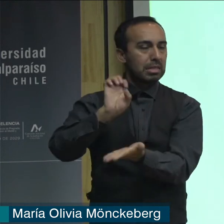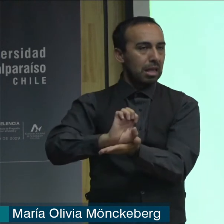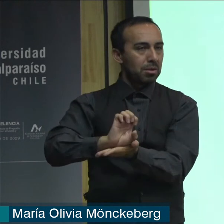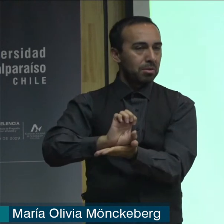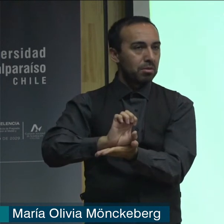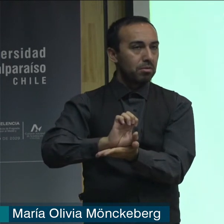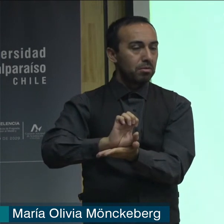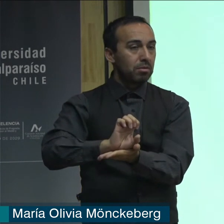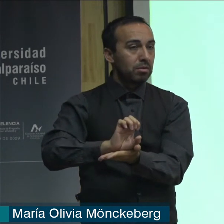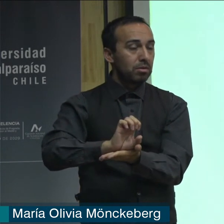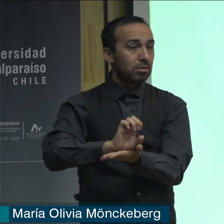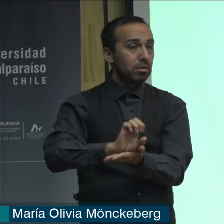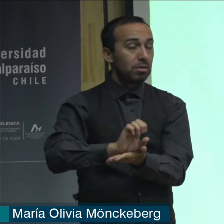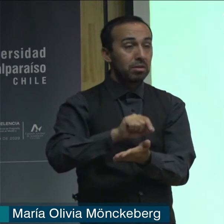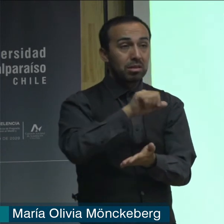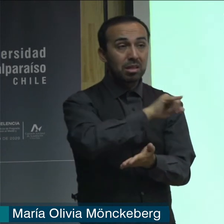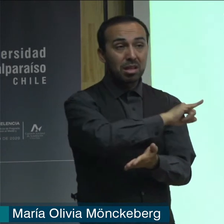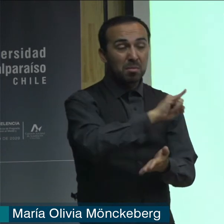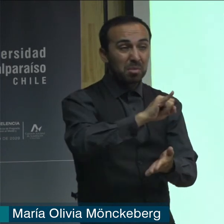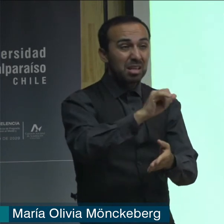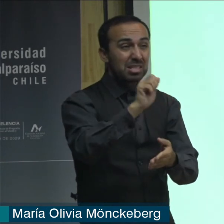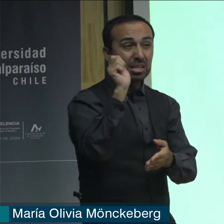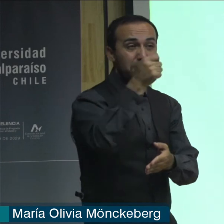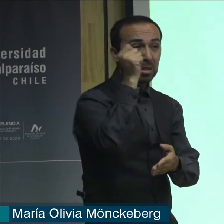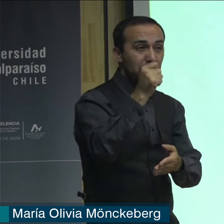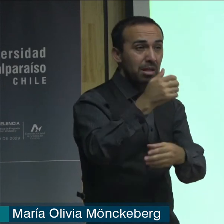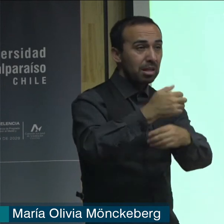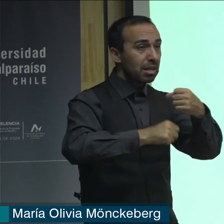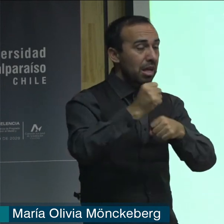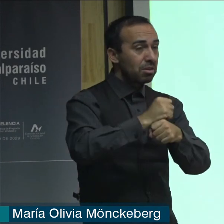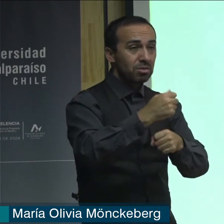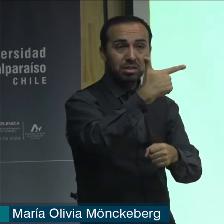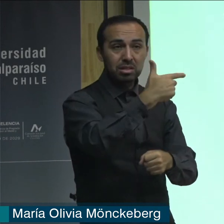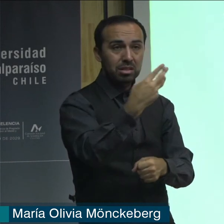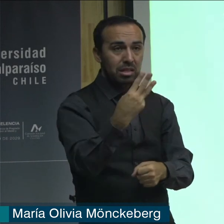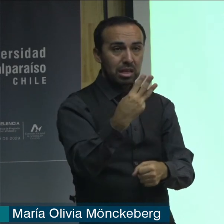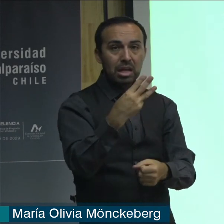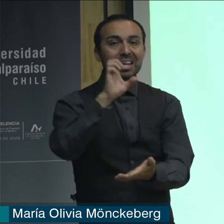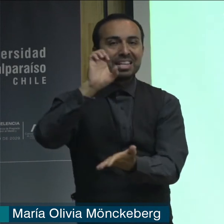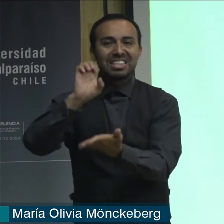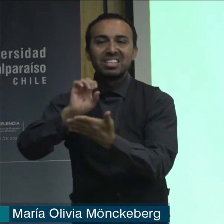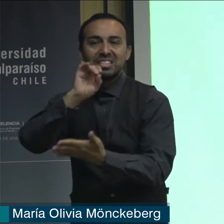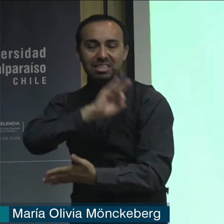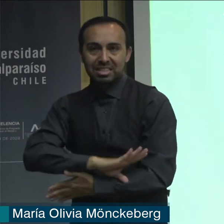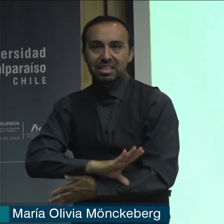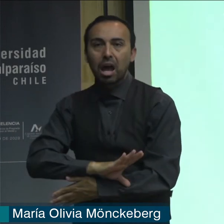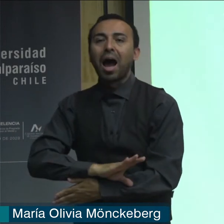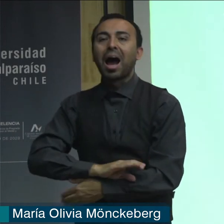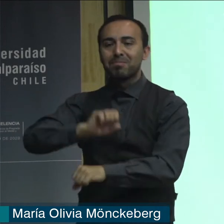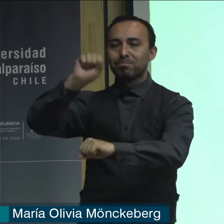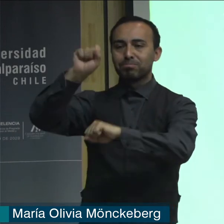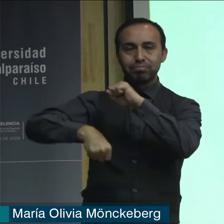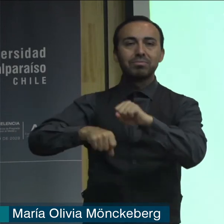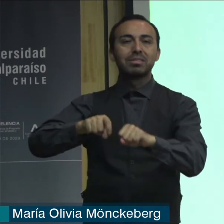vez después de septiembre del 73 que el estado de chile reconoce que tiene universidad